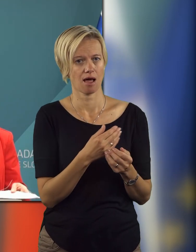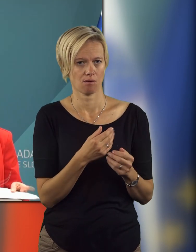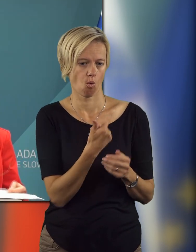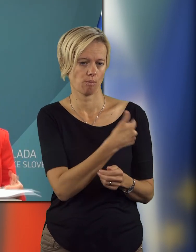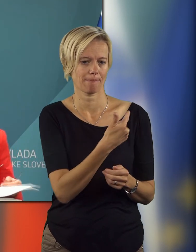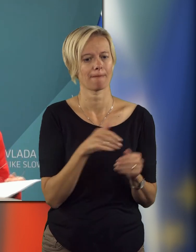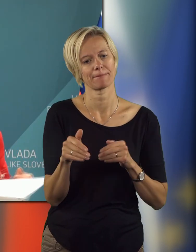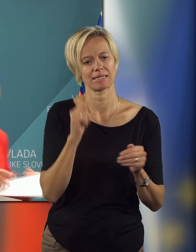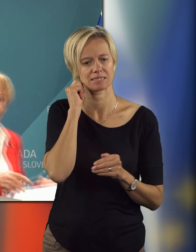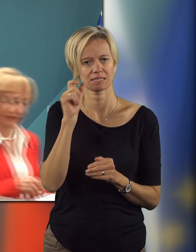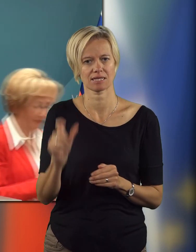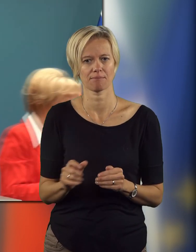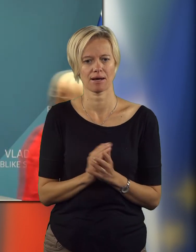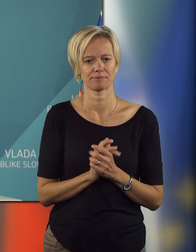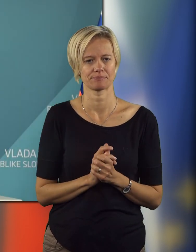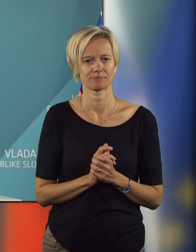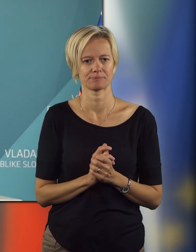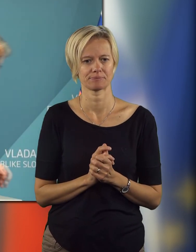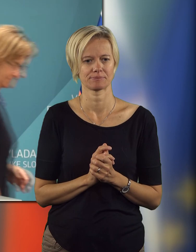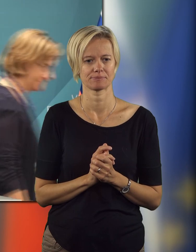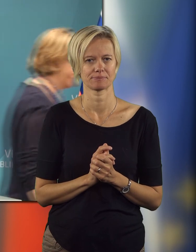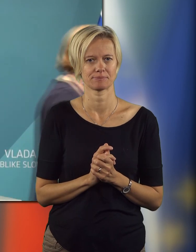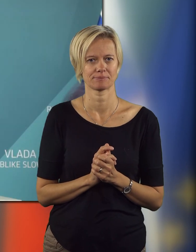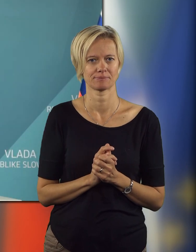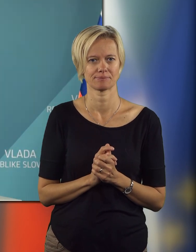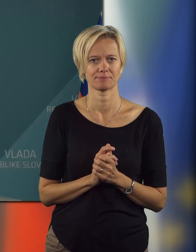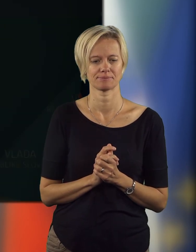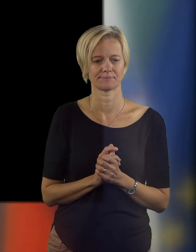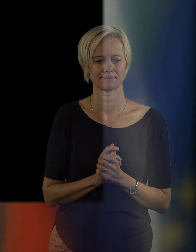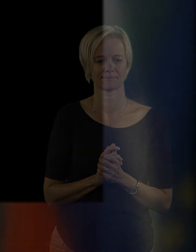obema ministricama. Hvala. Mi nadaljujemo z naslednjo temo.